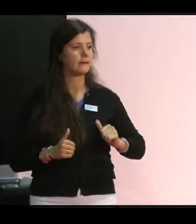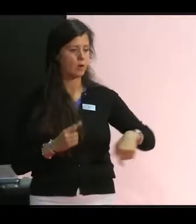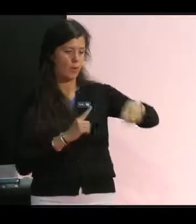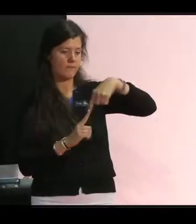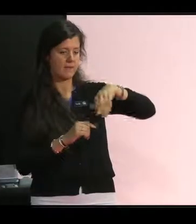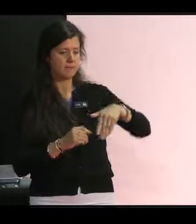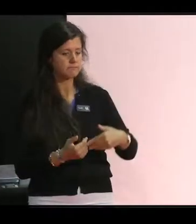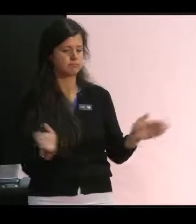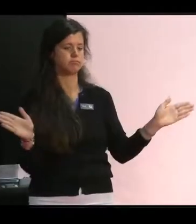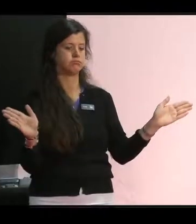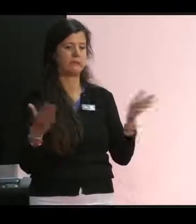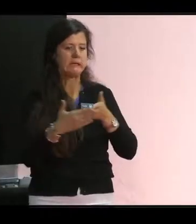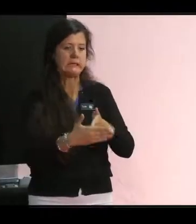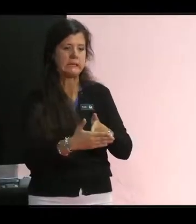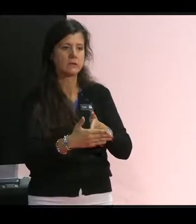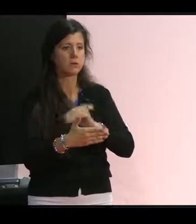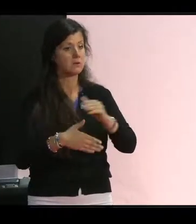att ha ADHD liksom.